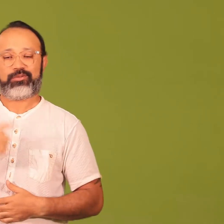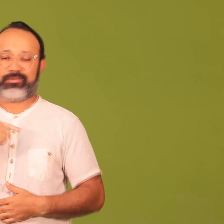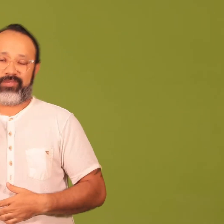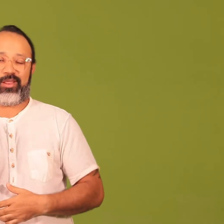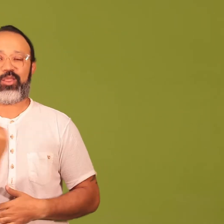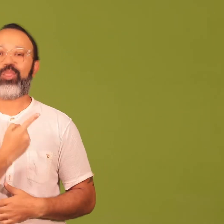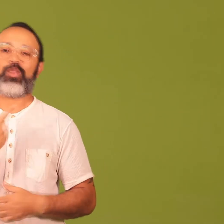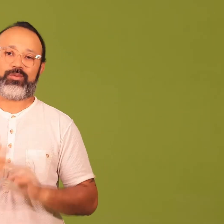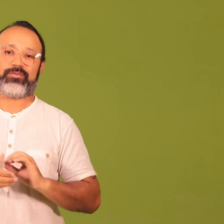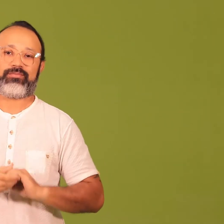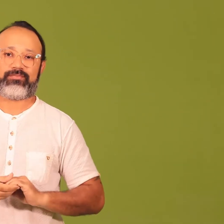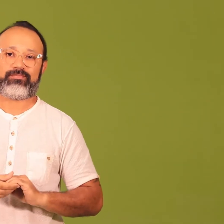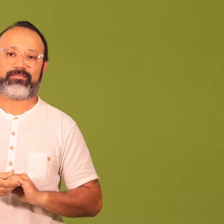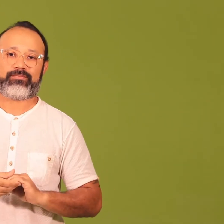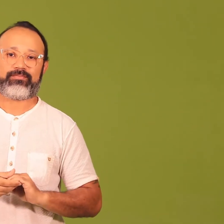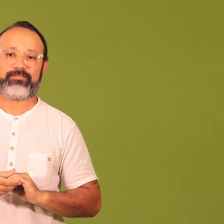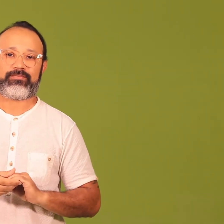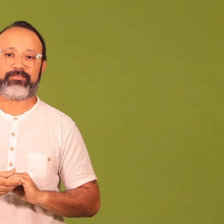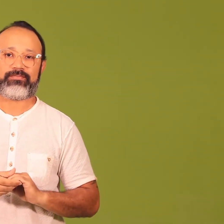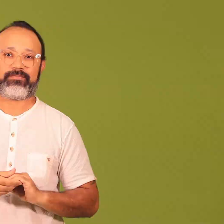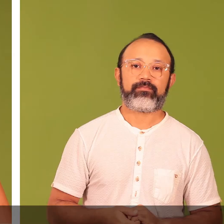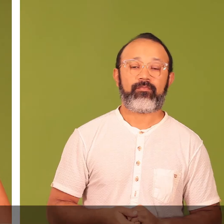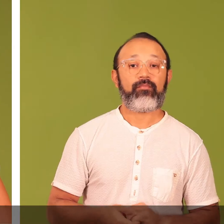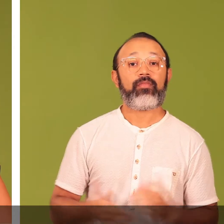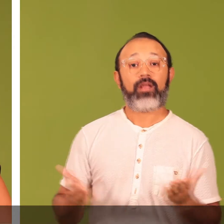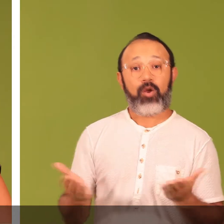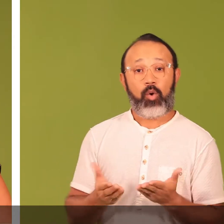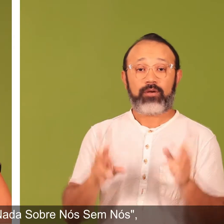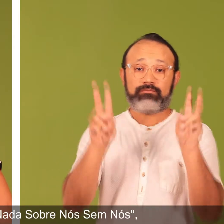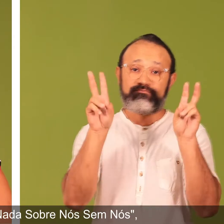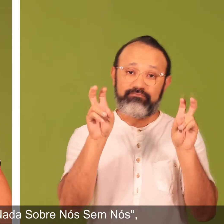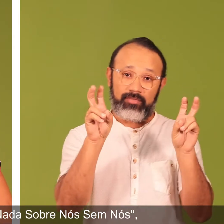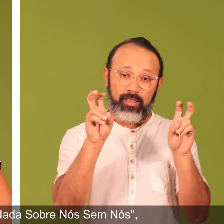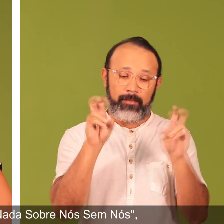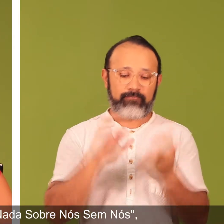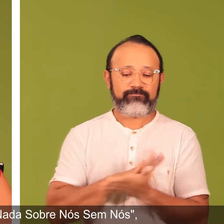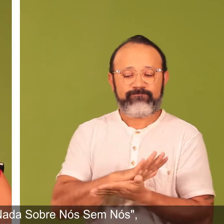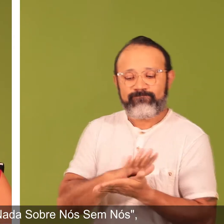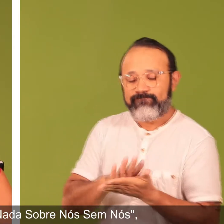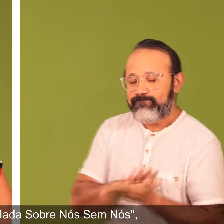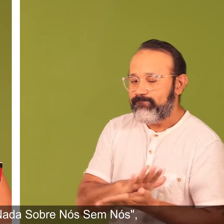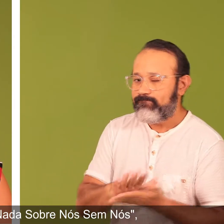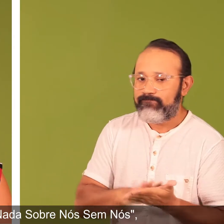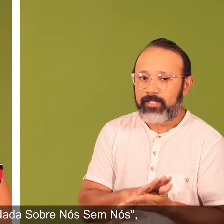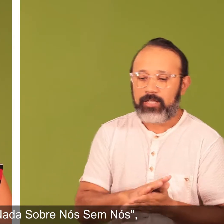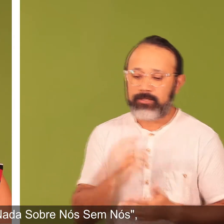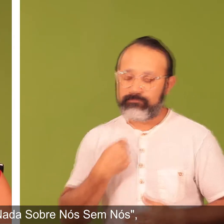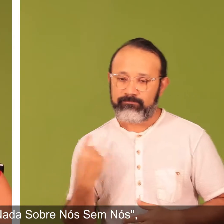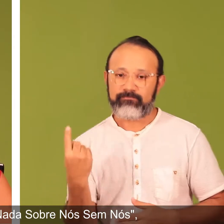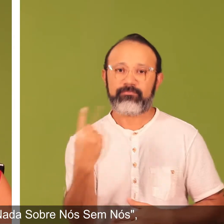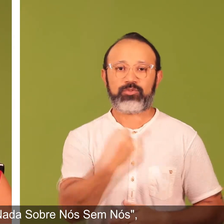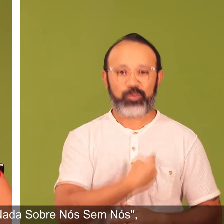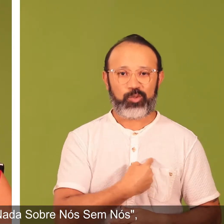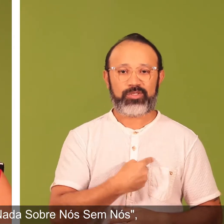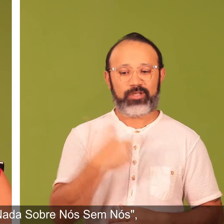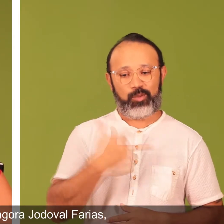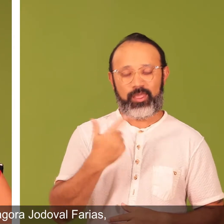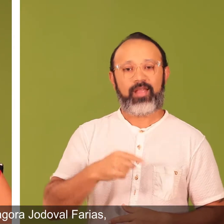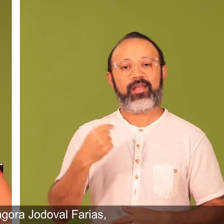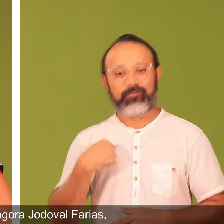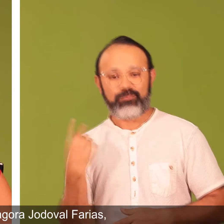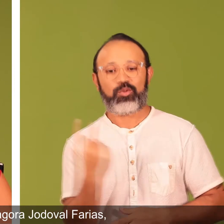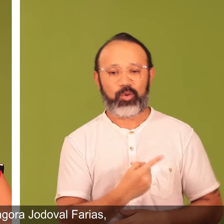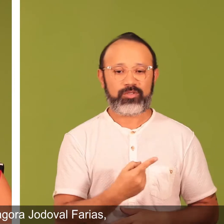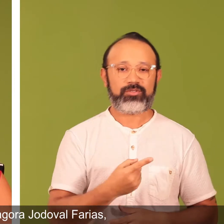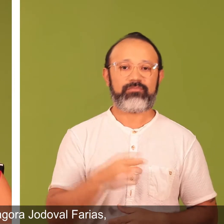o fim da sinalização em libras e partindo do lema nada sobre nós sem nós